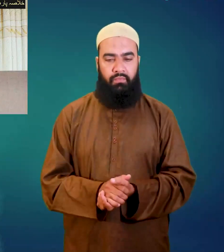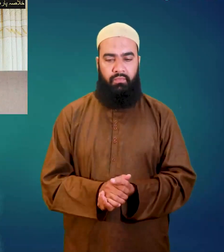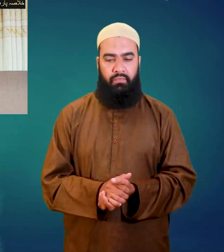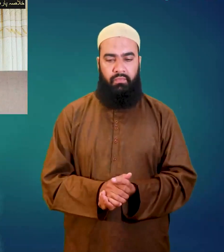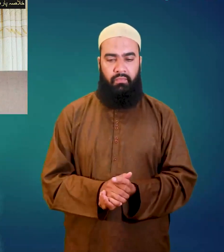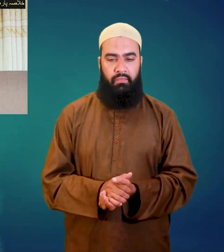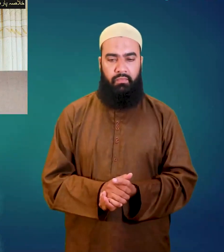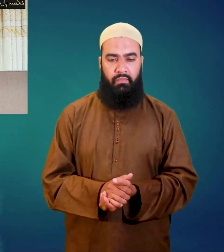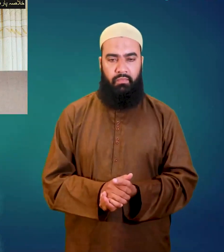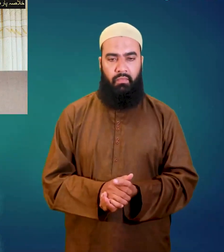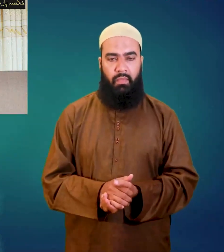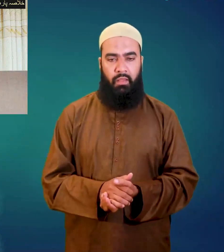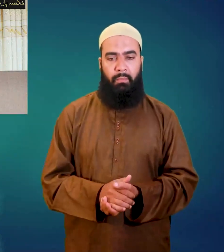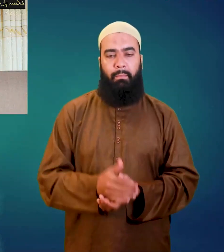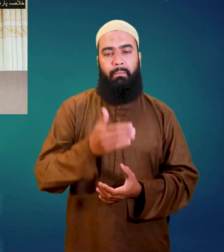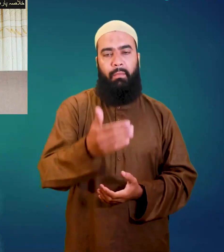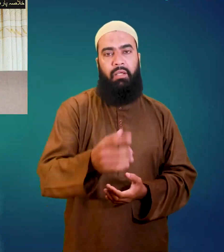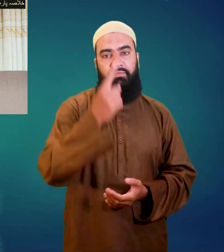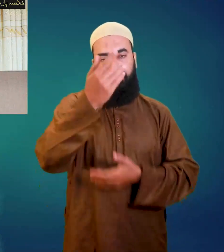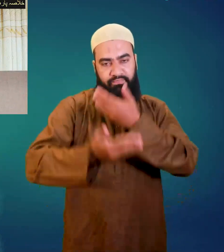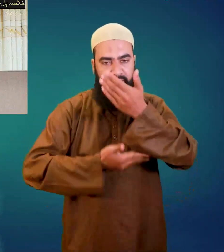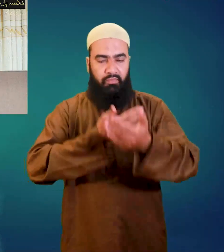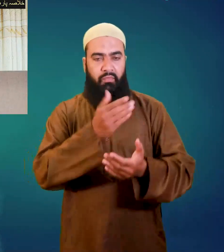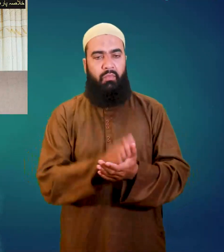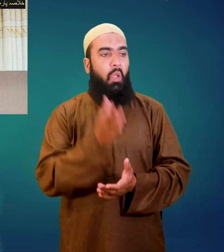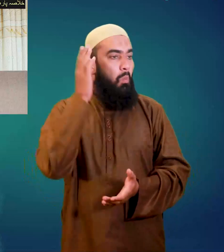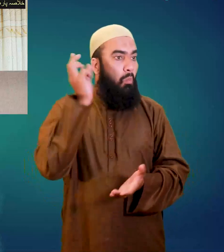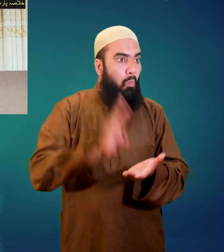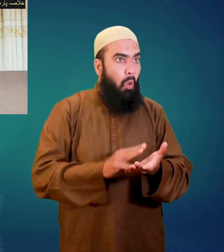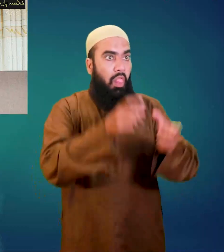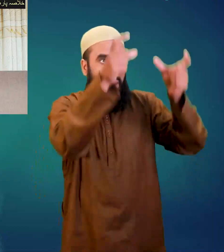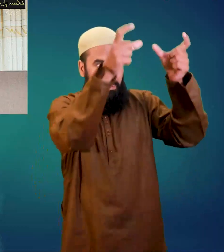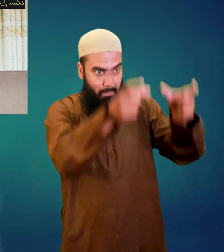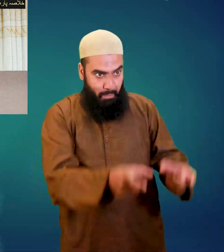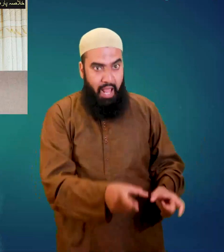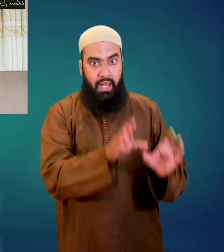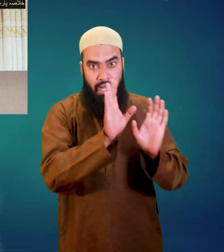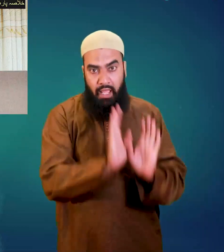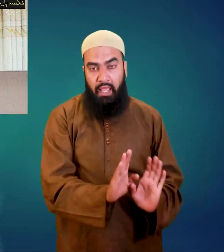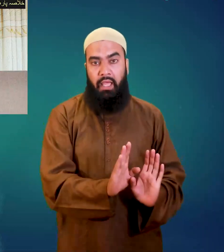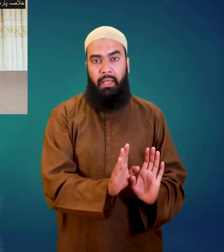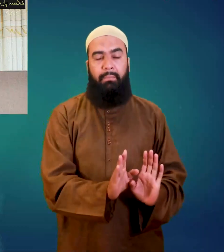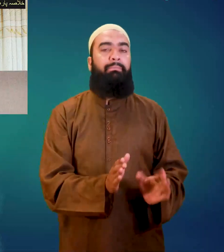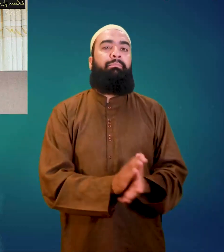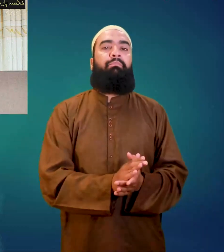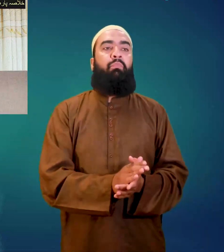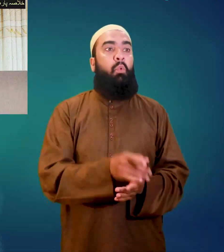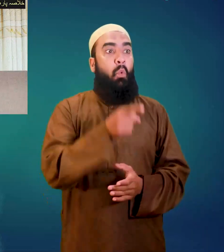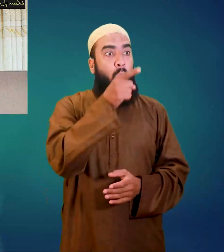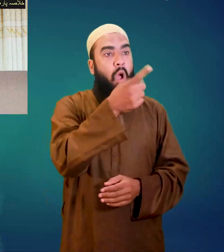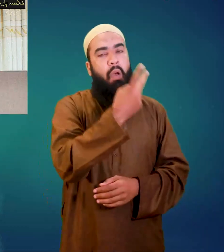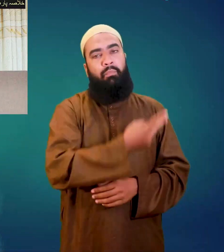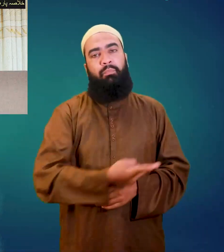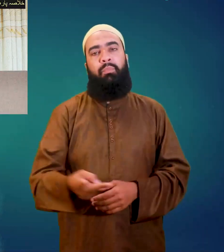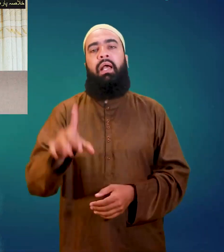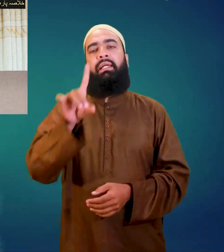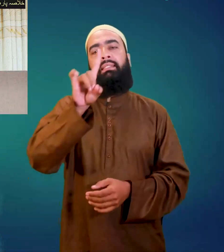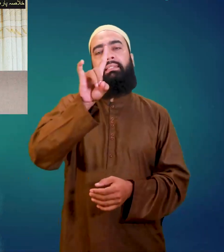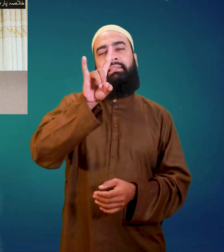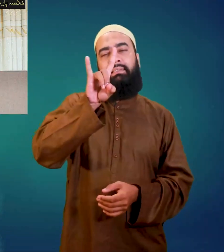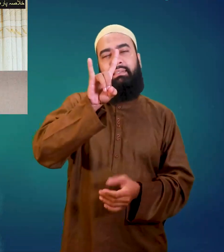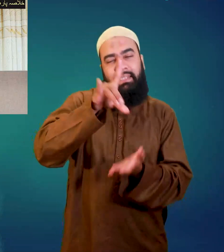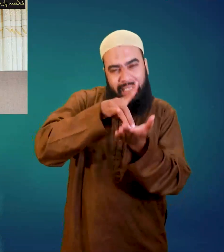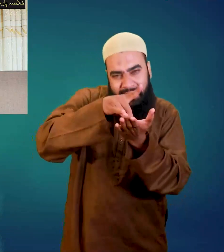فاعلون، یہ اہل ایمان کی صفات میں ایک صفت، تیسری صفت یہ بیان فرمائی کہ وہ زکوٰۃ دینے والے